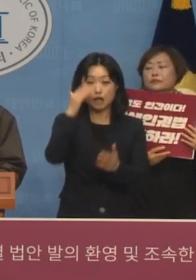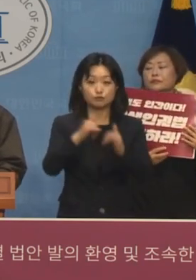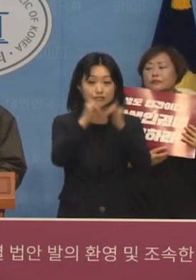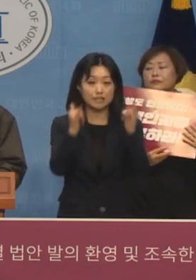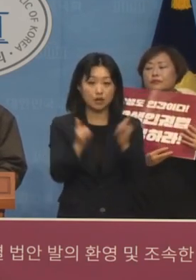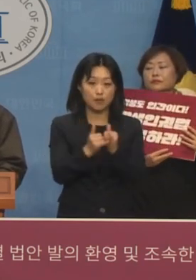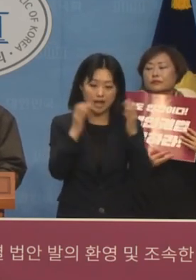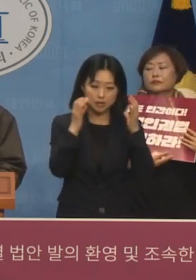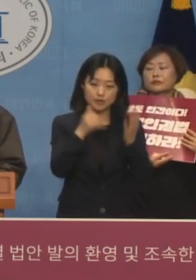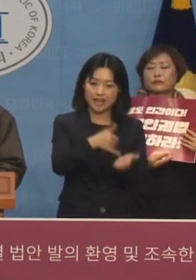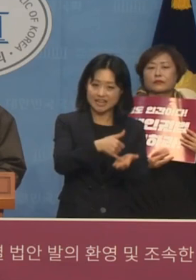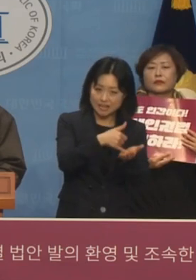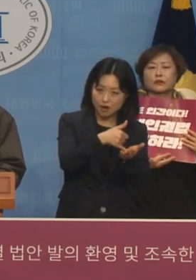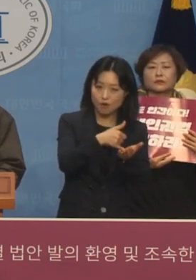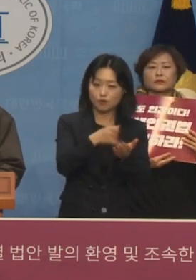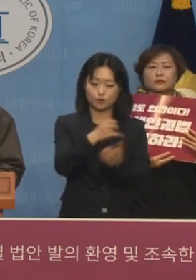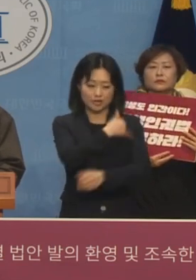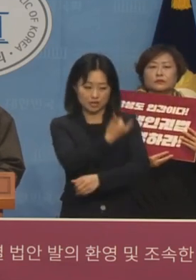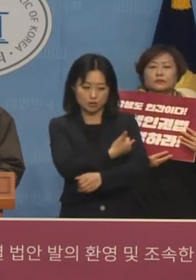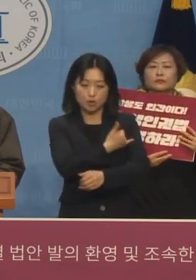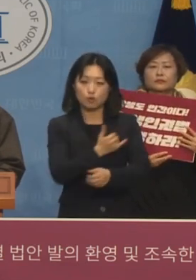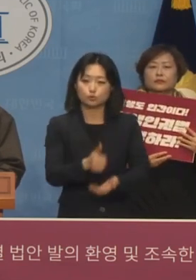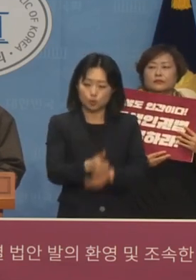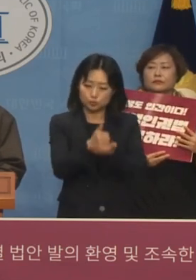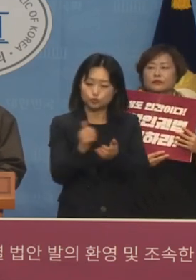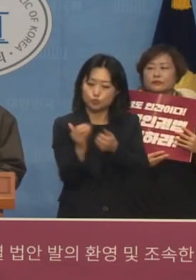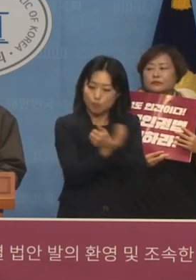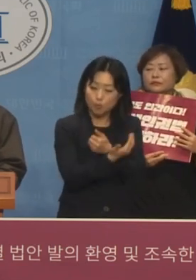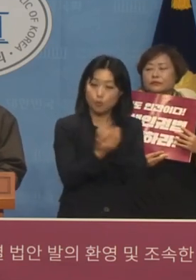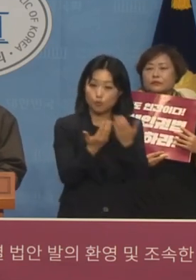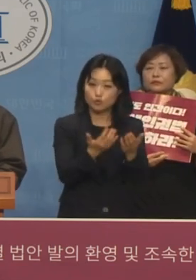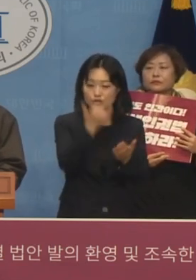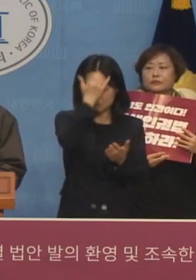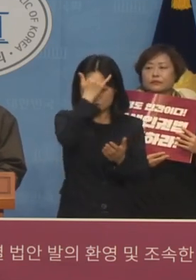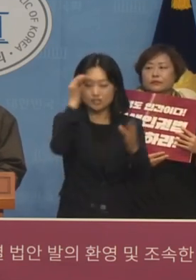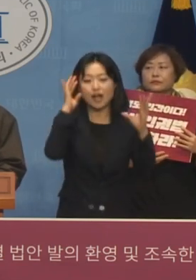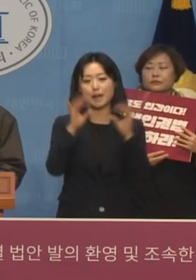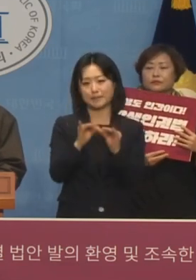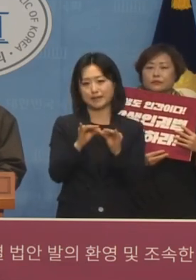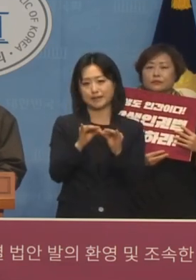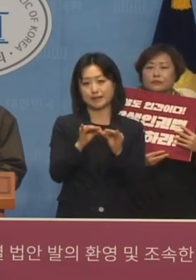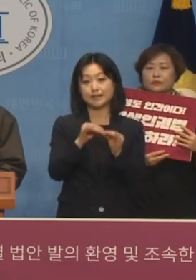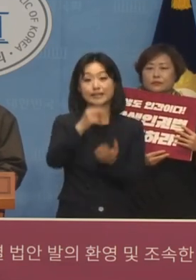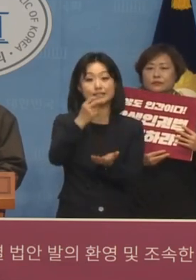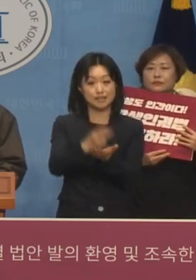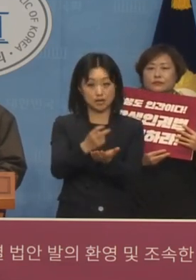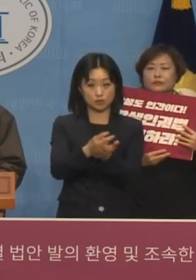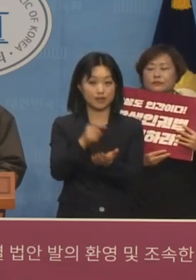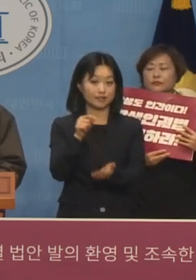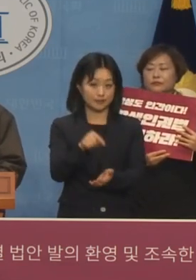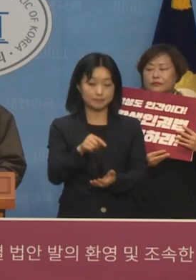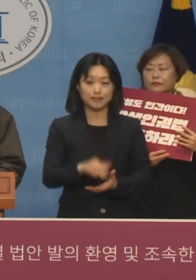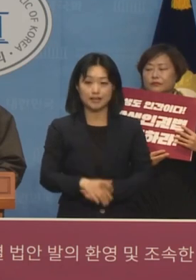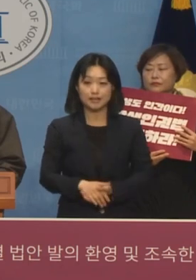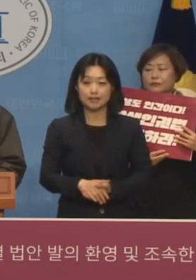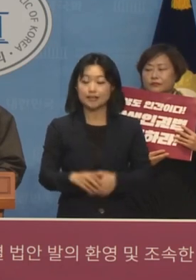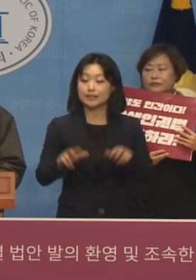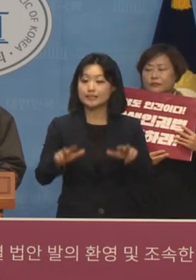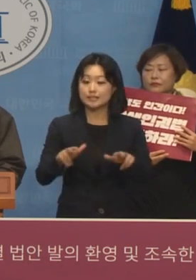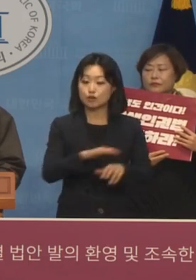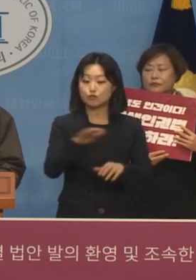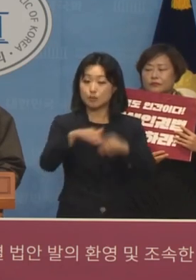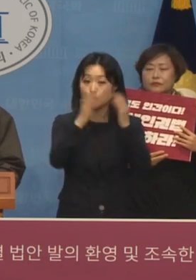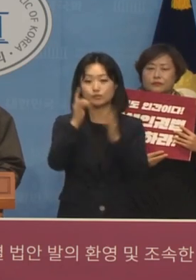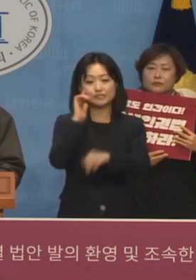아동의 인격과 기본적 인권을 존중하고 보호해야 한다는 규범적, 윤리적 합의를 제도화하려는 노력의 산물입니다. 이제는 우리